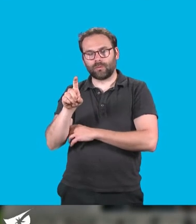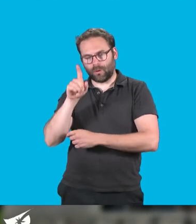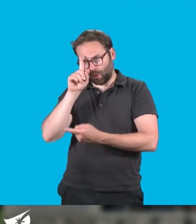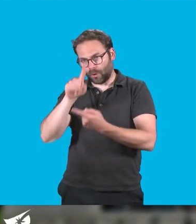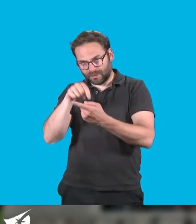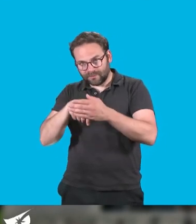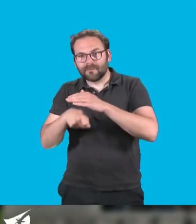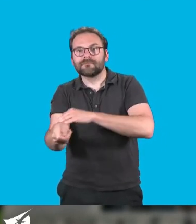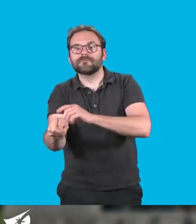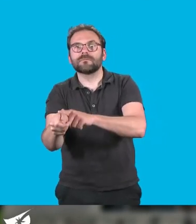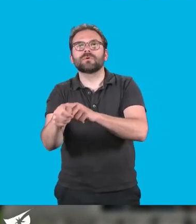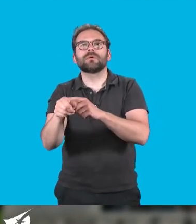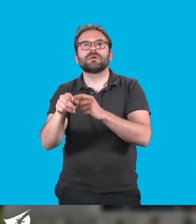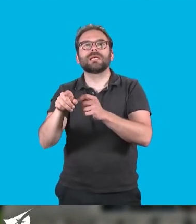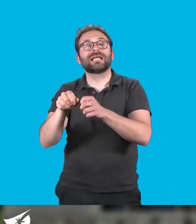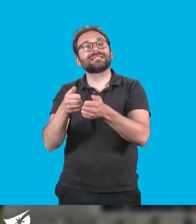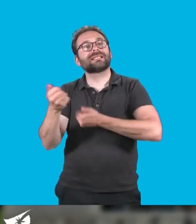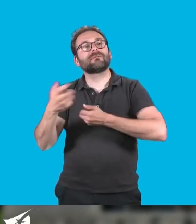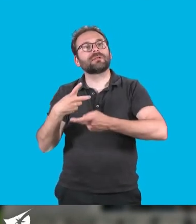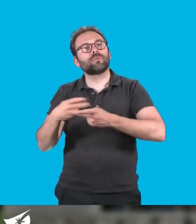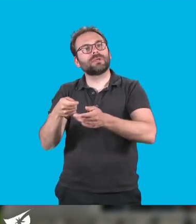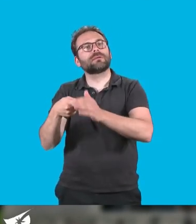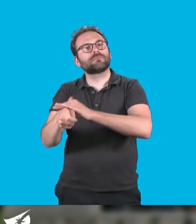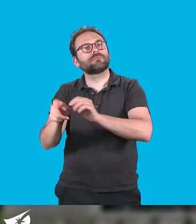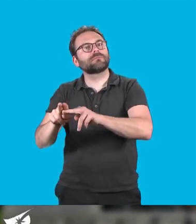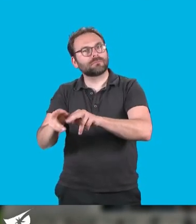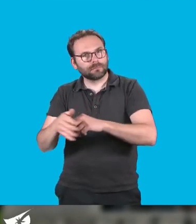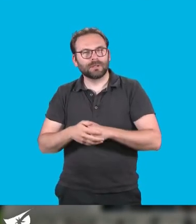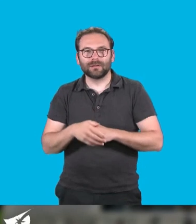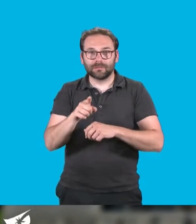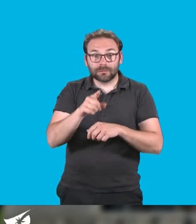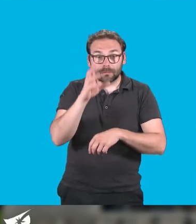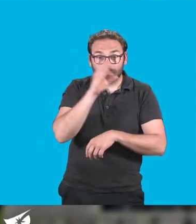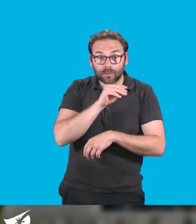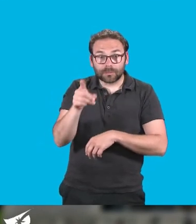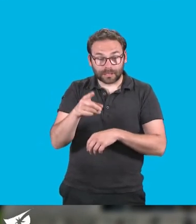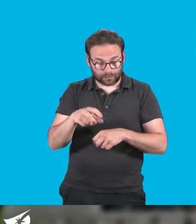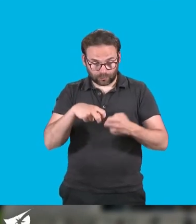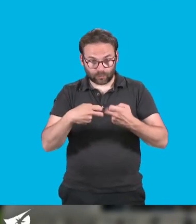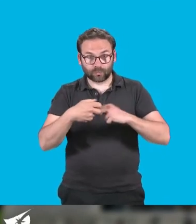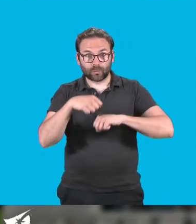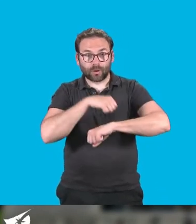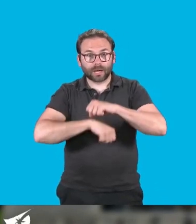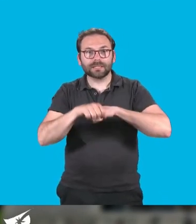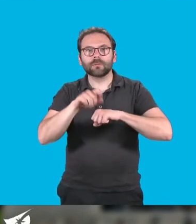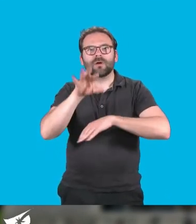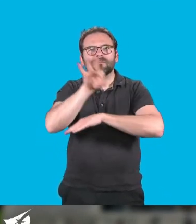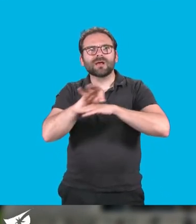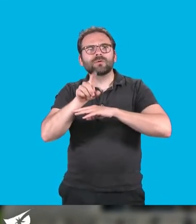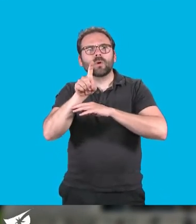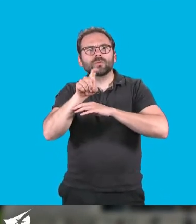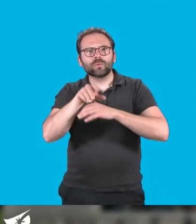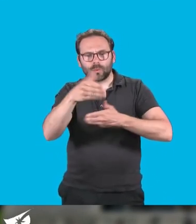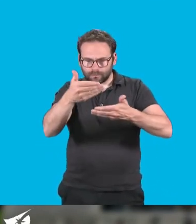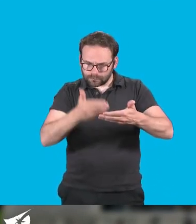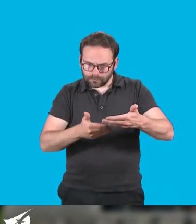contribue au financement de ce service public. Et il me semblait important de vous rappeler comment est structurée aujourd'hui la facture d'eau de nos concitoyens.